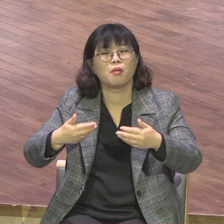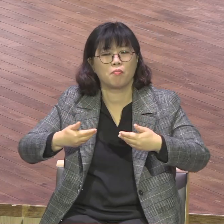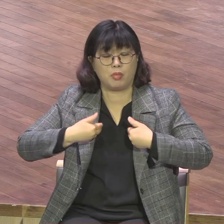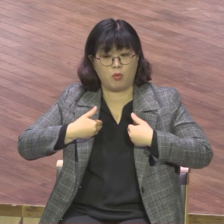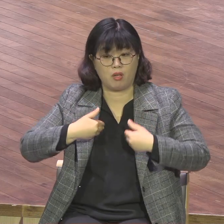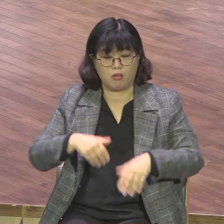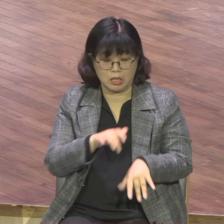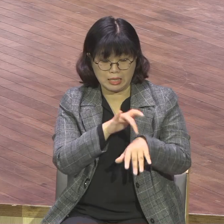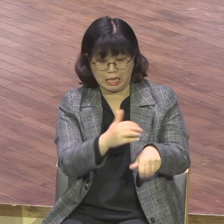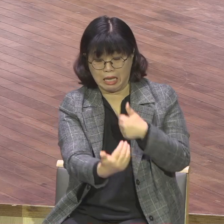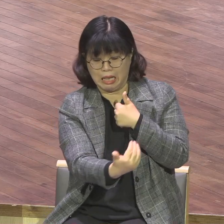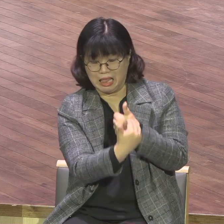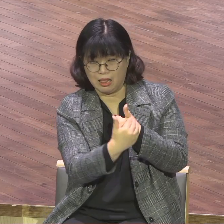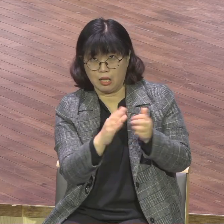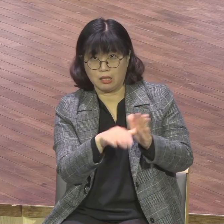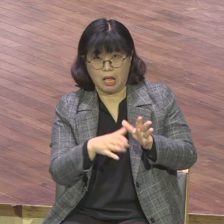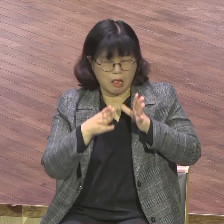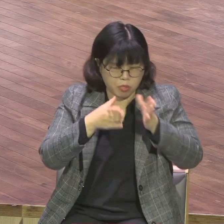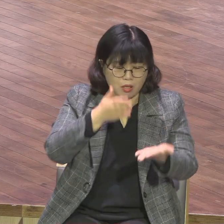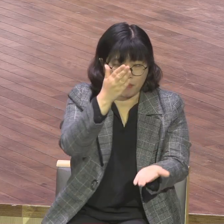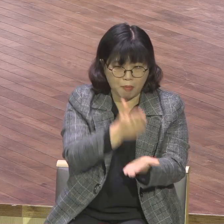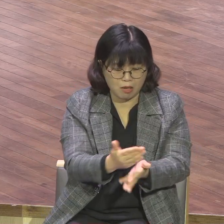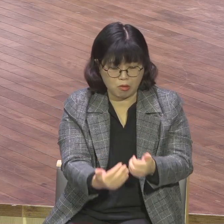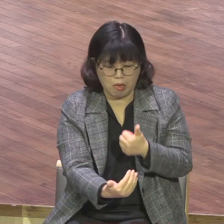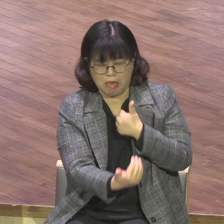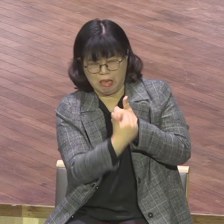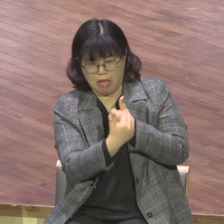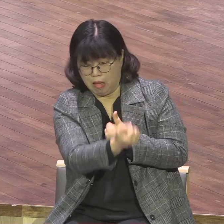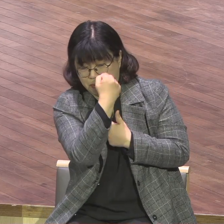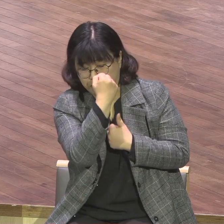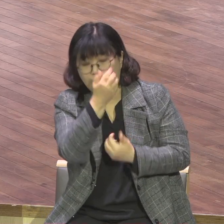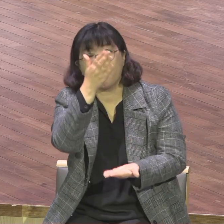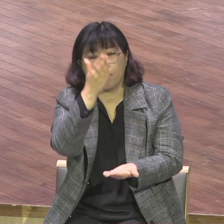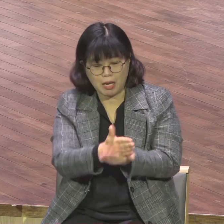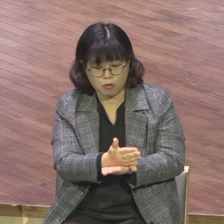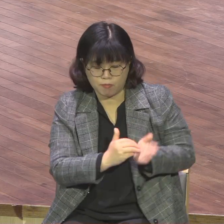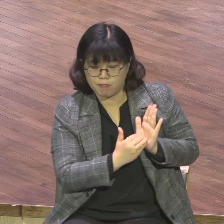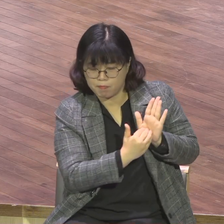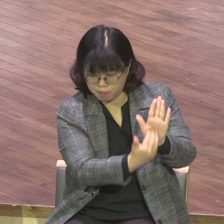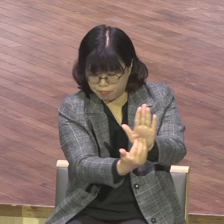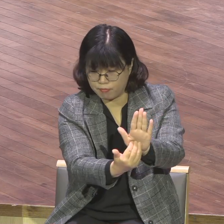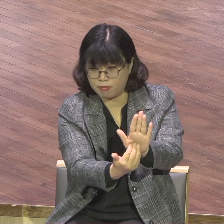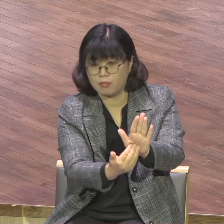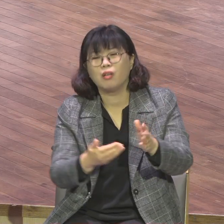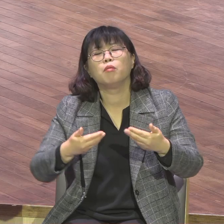된다. 속지 말아야 된다. 아멘. 속지 말아야 돼요.